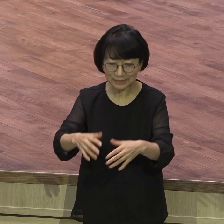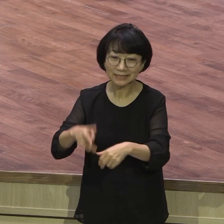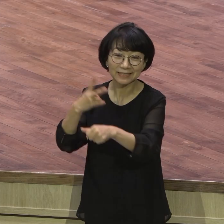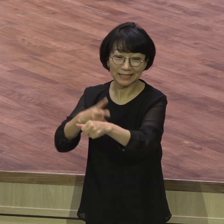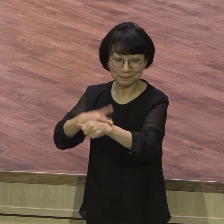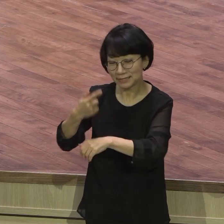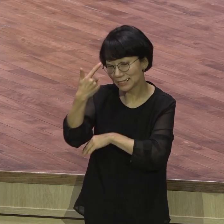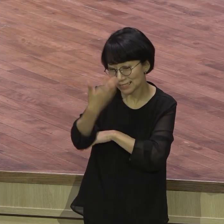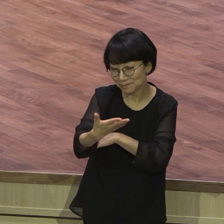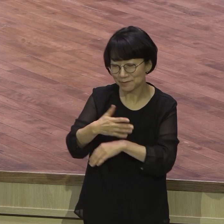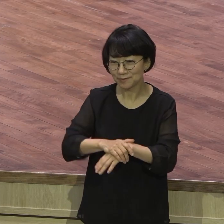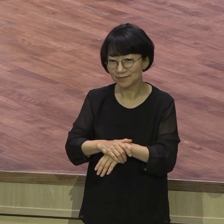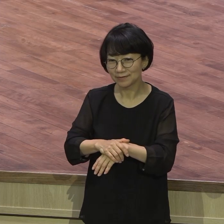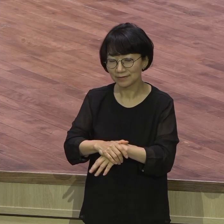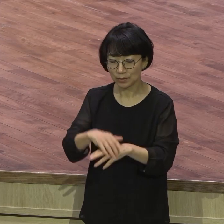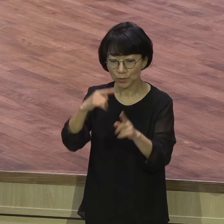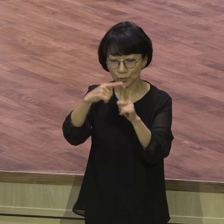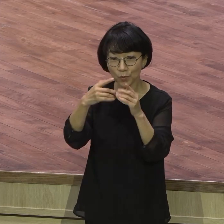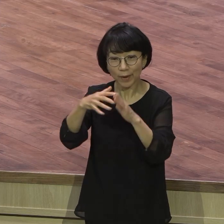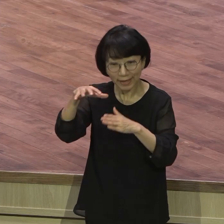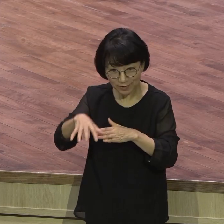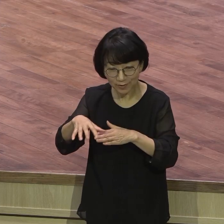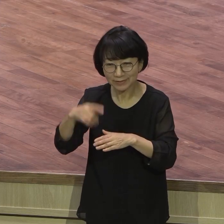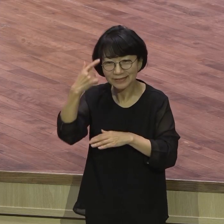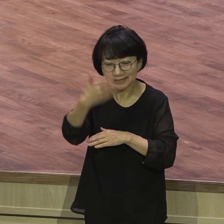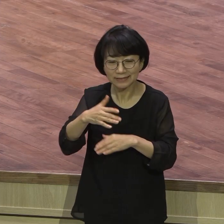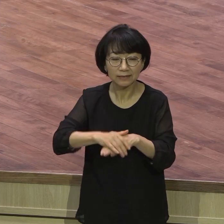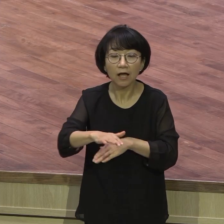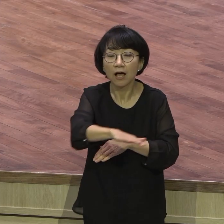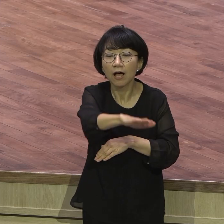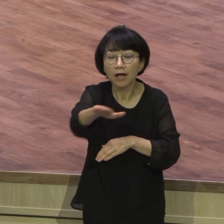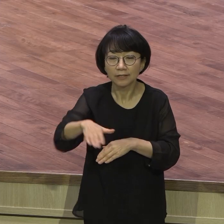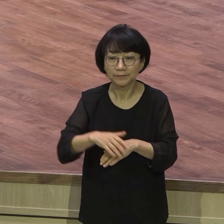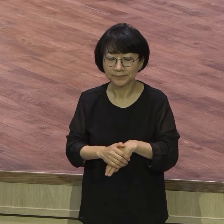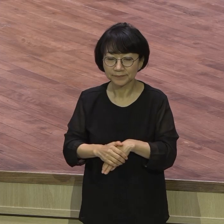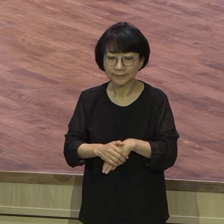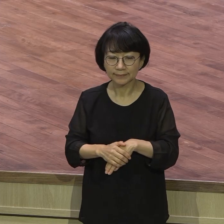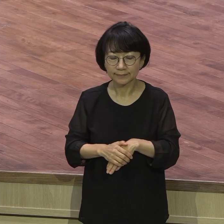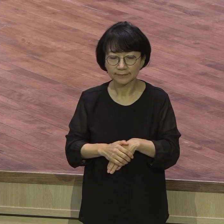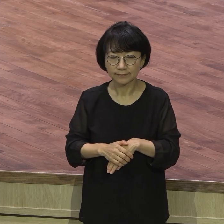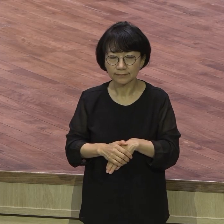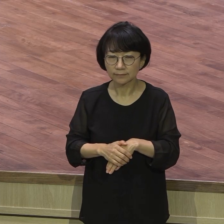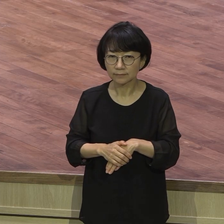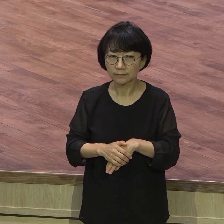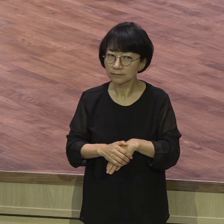여러분이 어떤 사람이 착한 일을 하면 천국 가나요